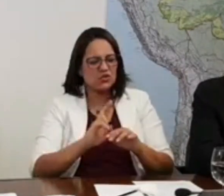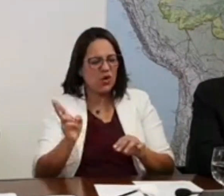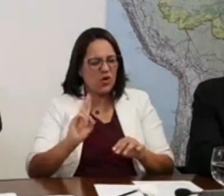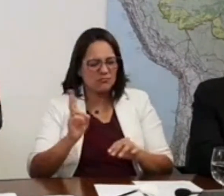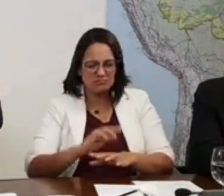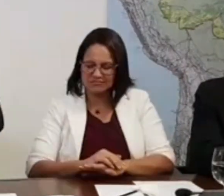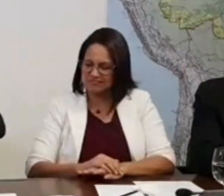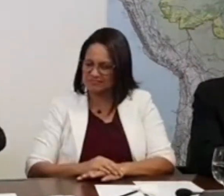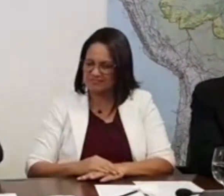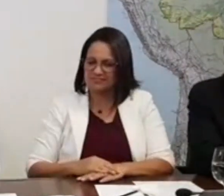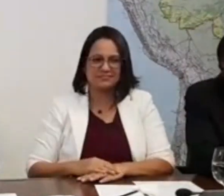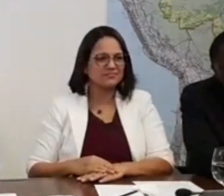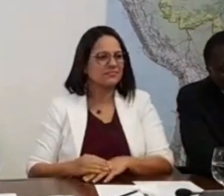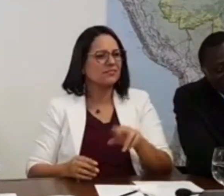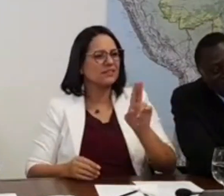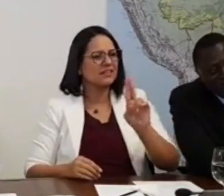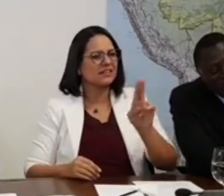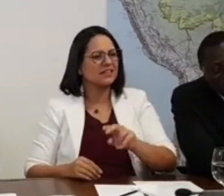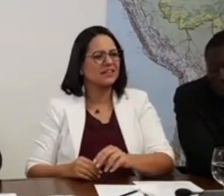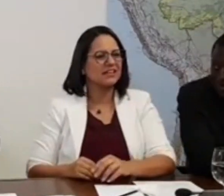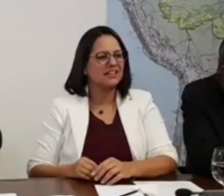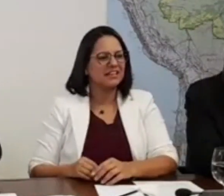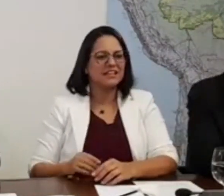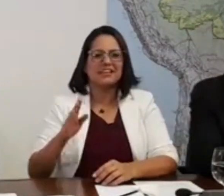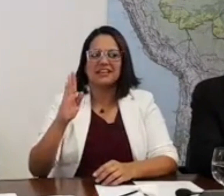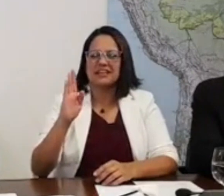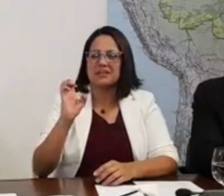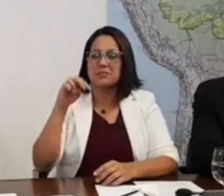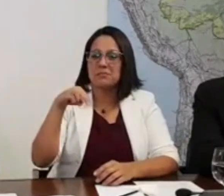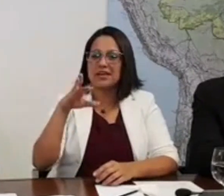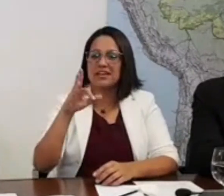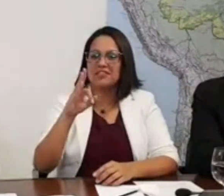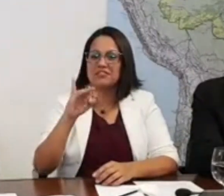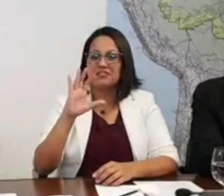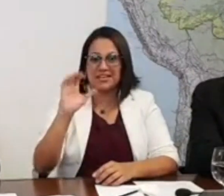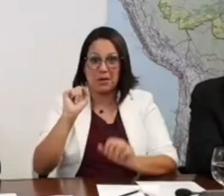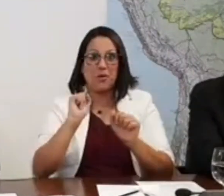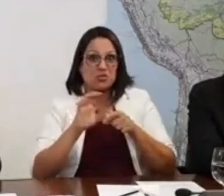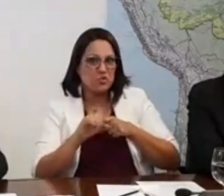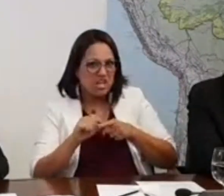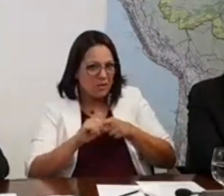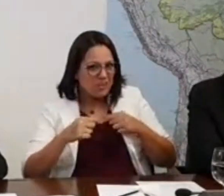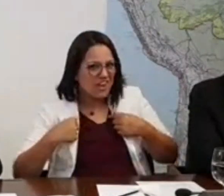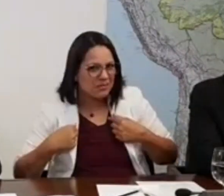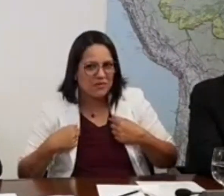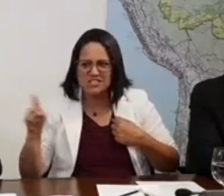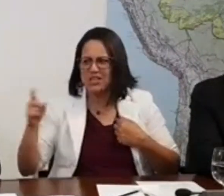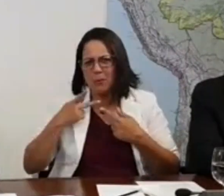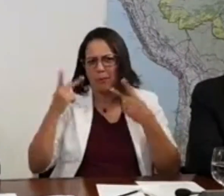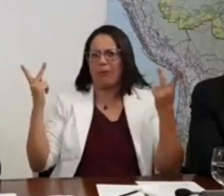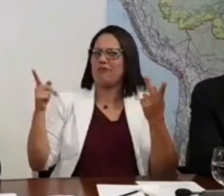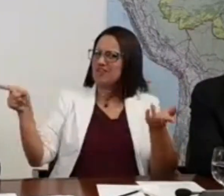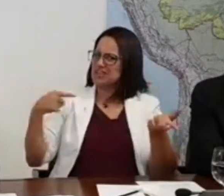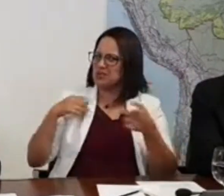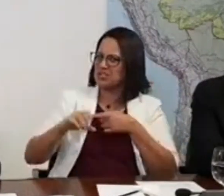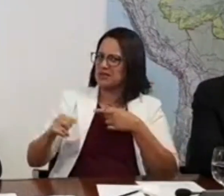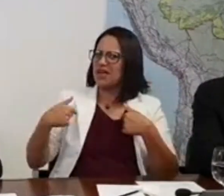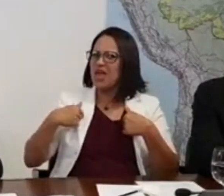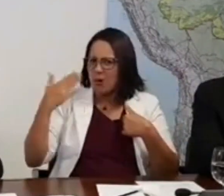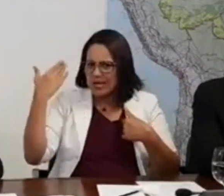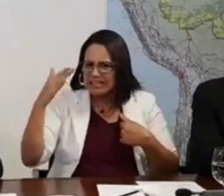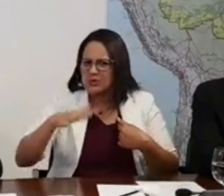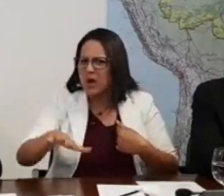Como é que é o nome? Teu nome? Tudo é Benfica? Ele podia até estar puxando meu saco. Você não, pô, tá certo? Eu entendo de